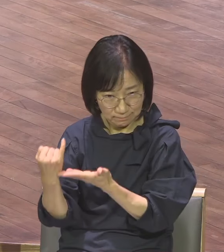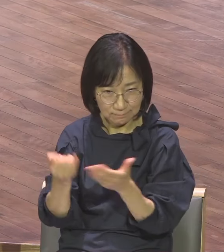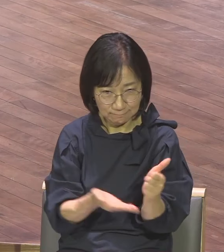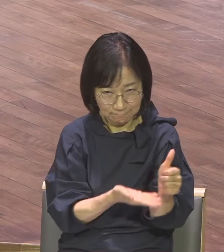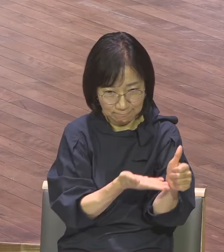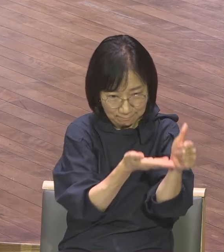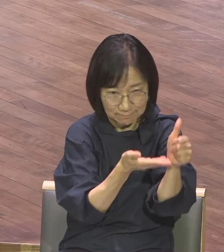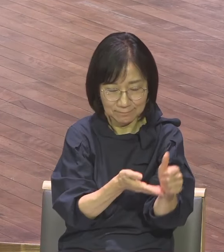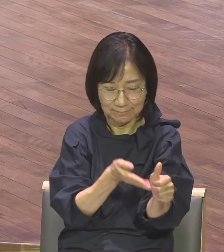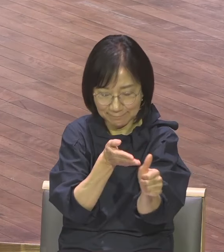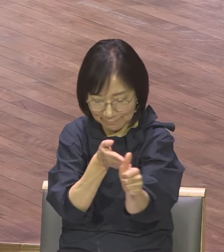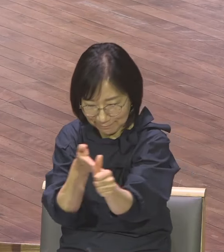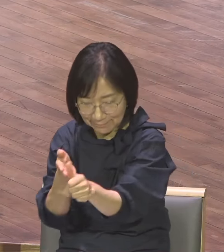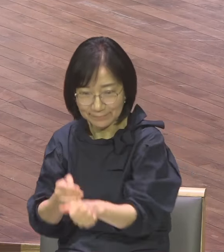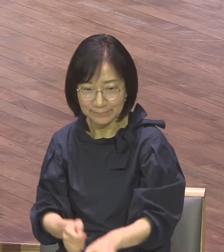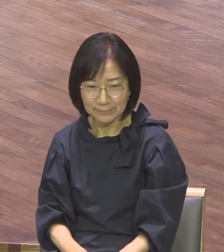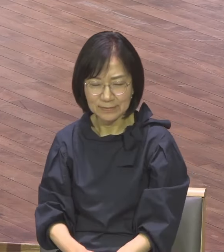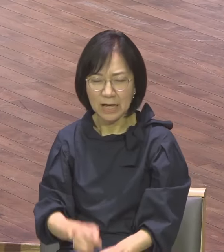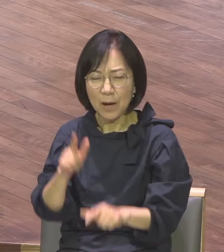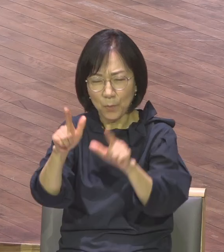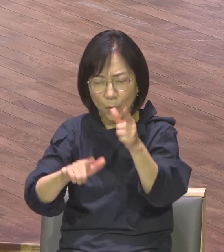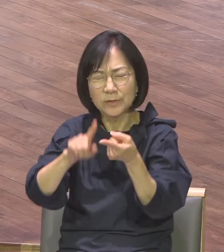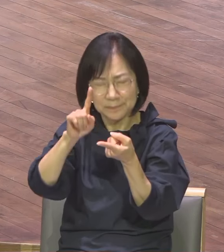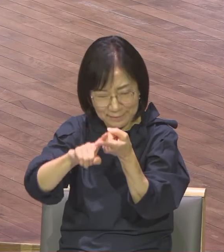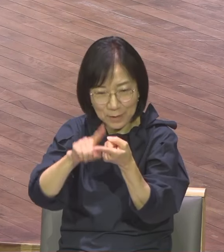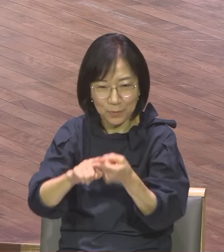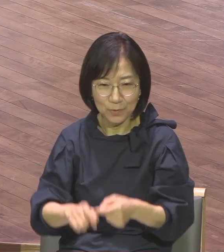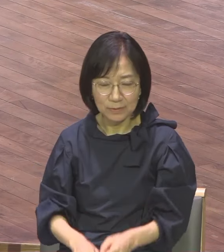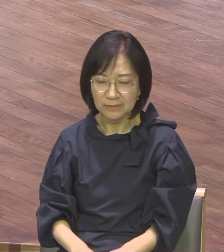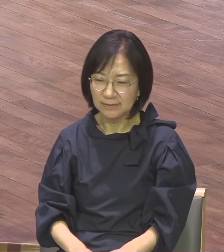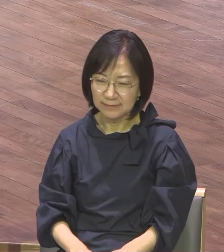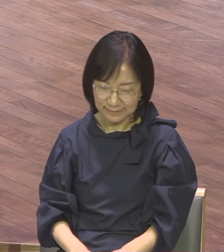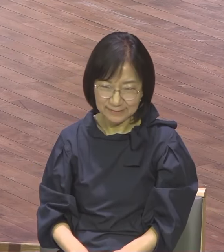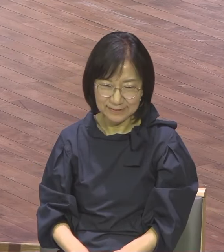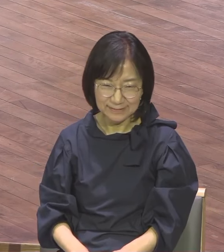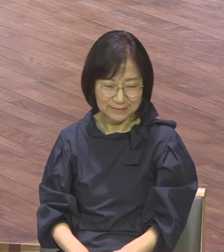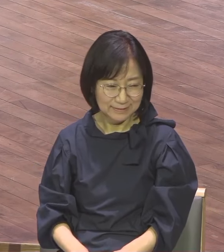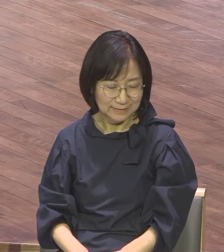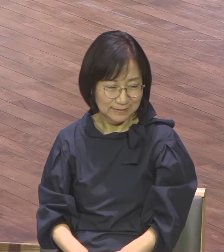인정해 주라니까 그대로. 그게 지혜로운 여자예요. 저는요,